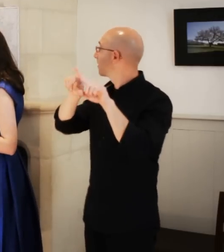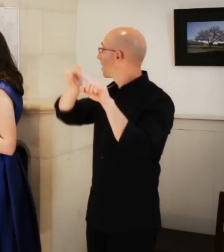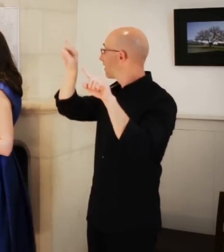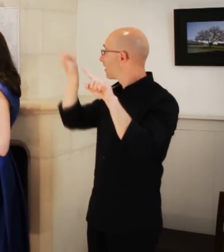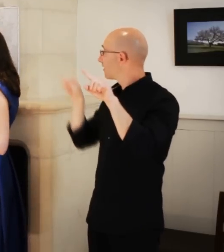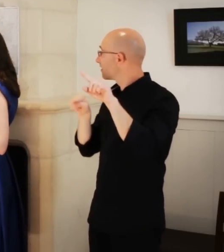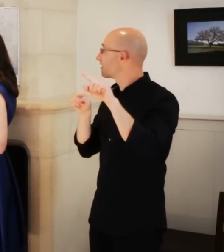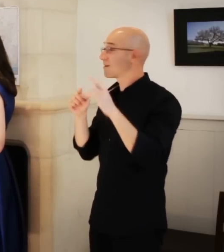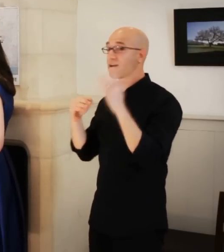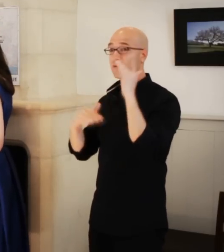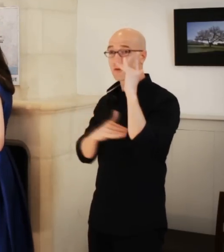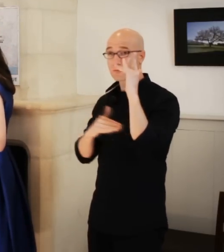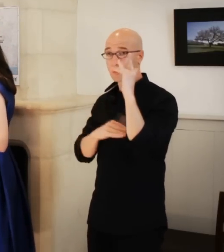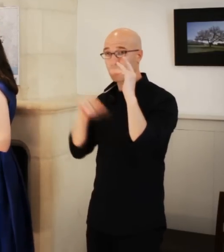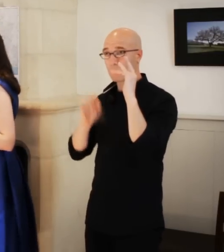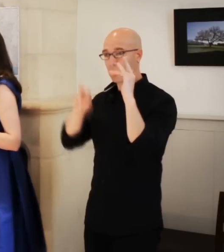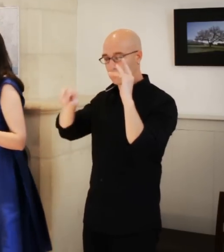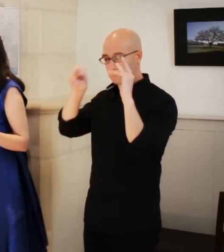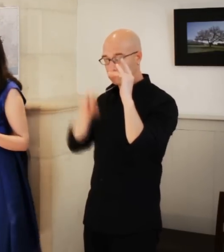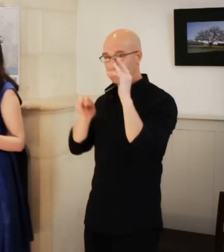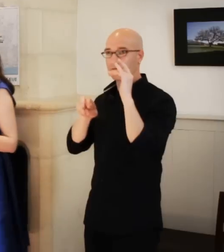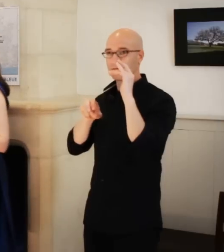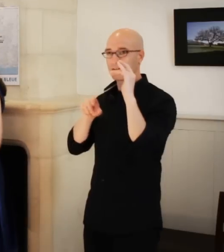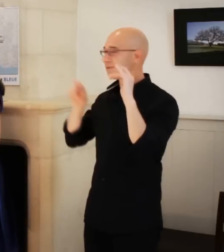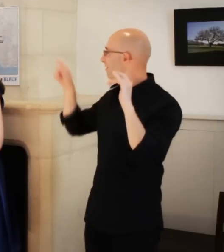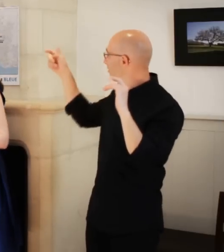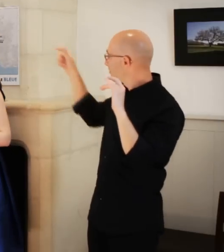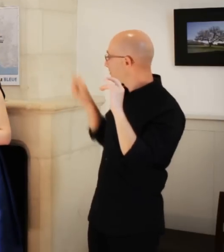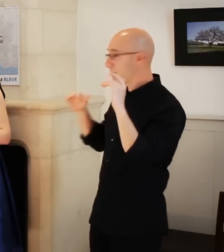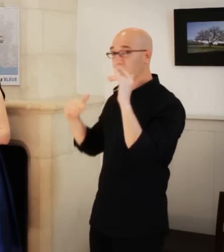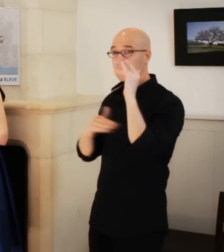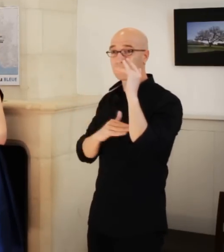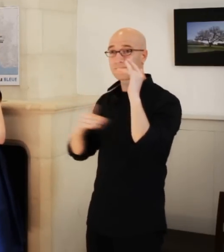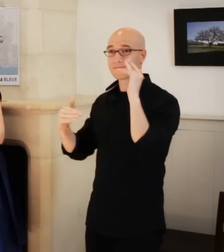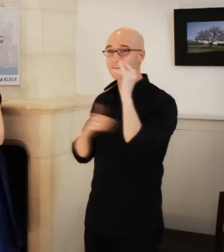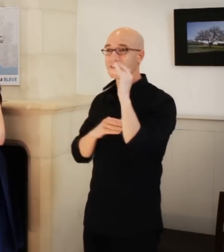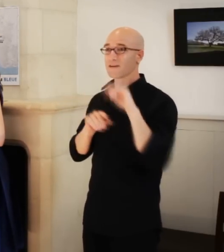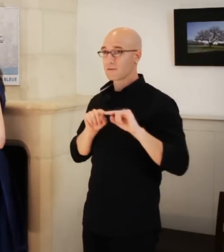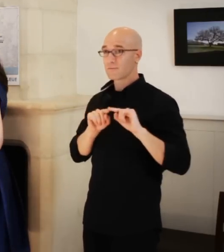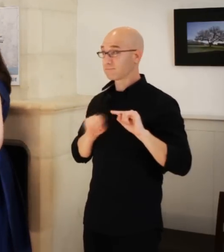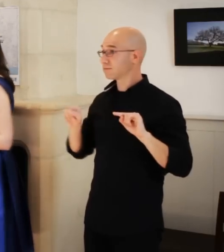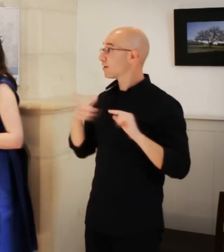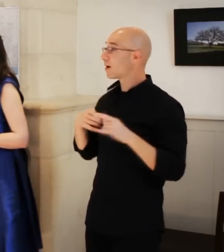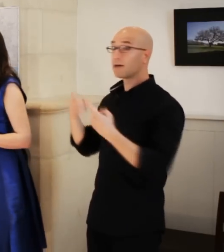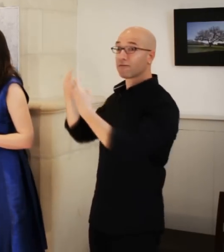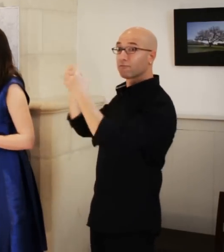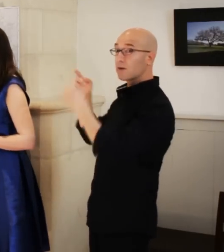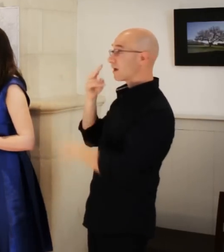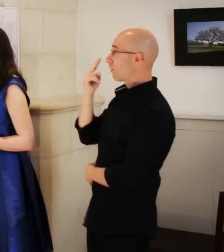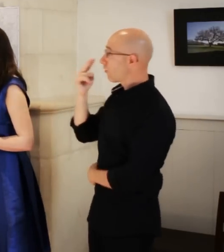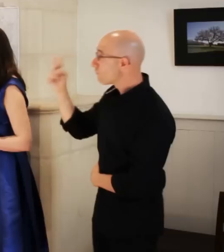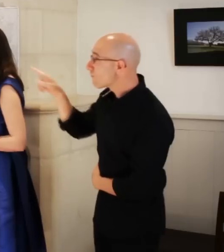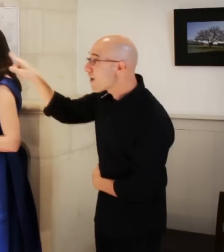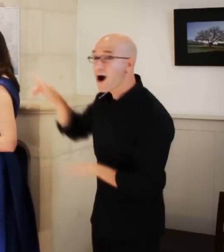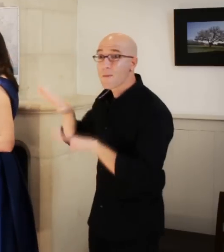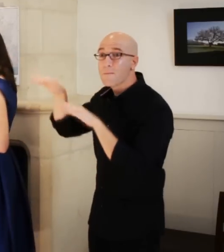aussi, et puis on arrive directement dans le quartier Rochefort. Et si vous regardez donc, par la fenêtre, c'est la mer donc, que vous pouvez voir. Voilà,